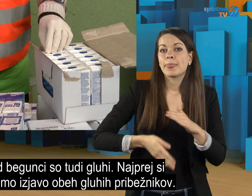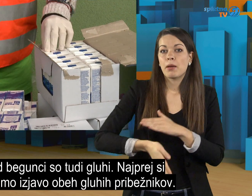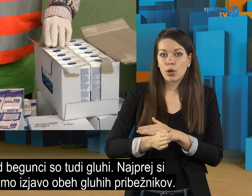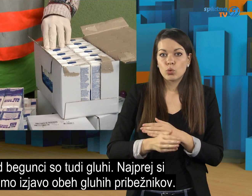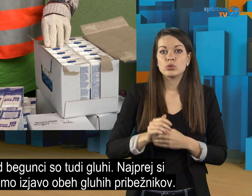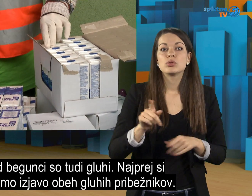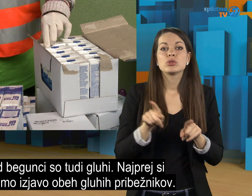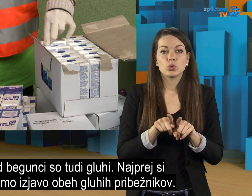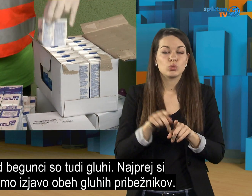tudi gluhi.